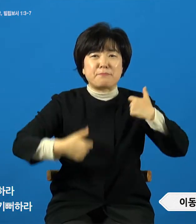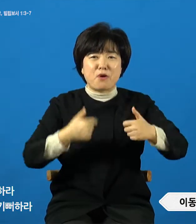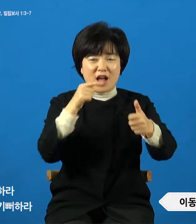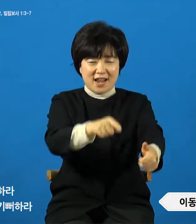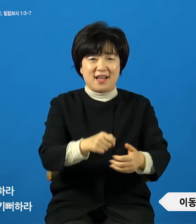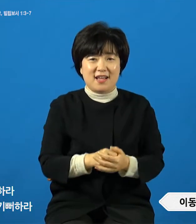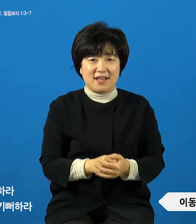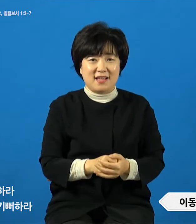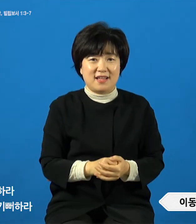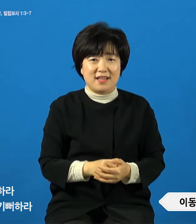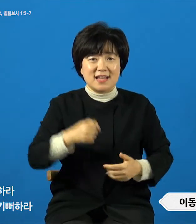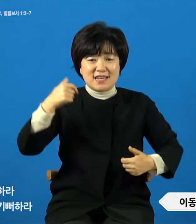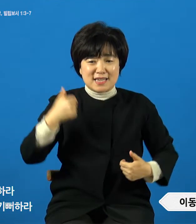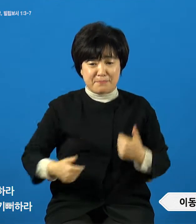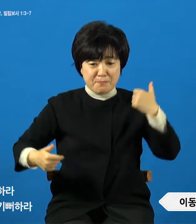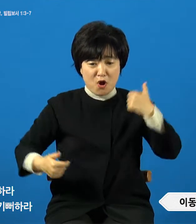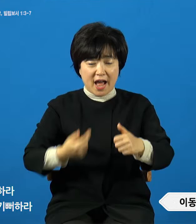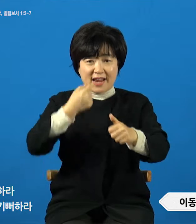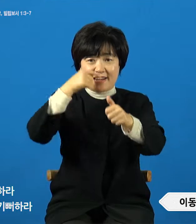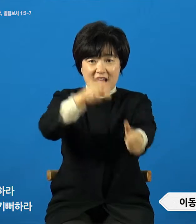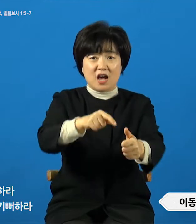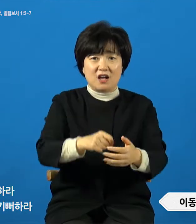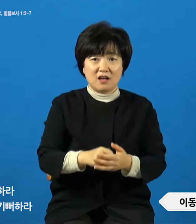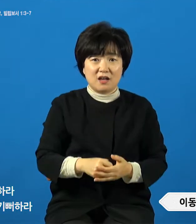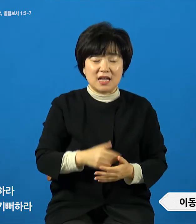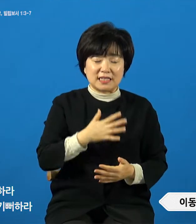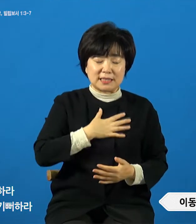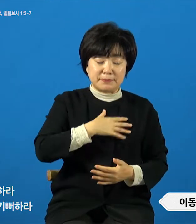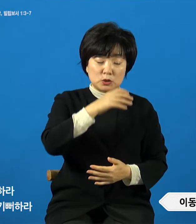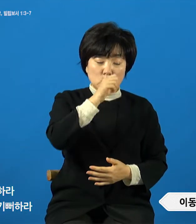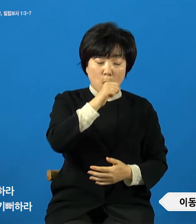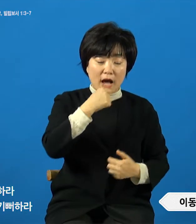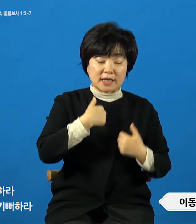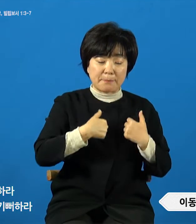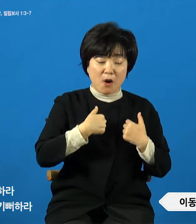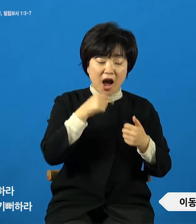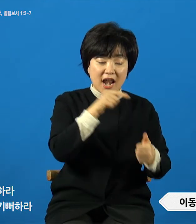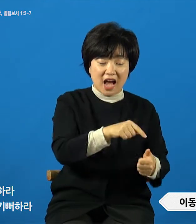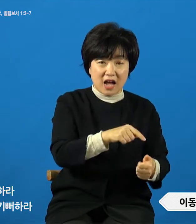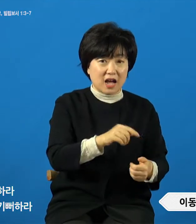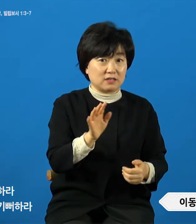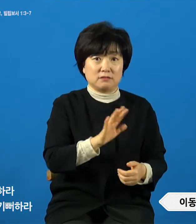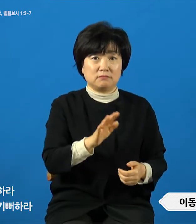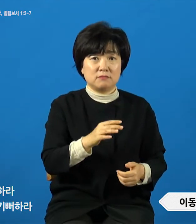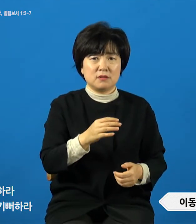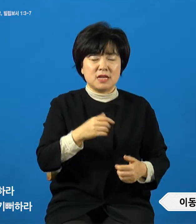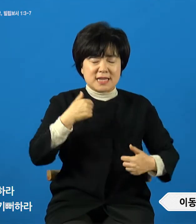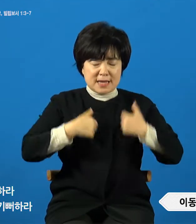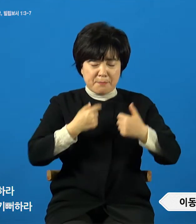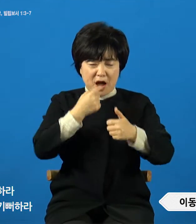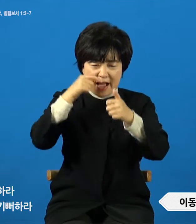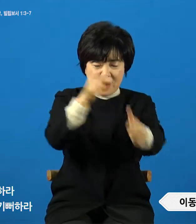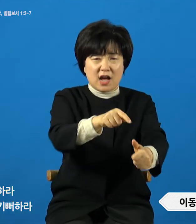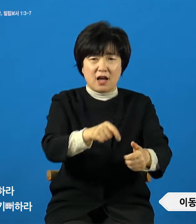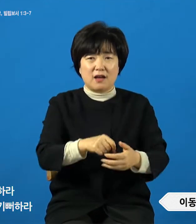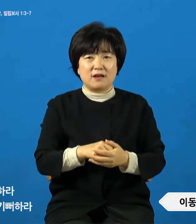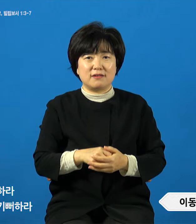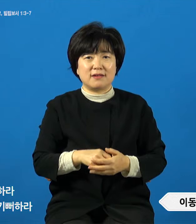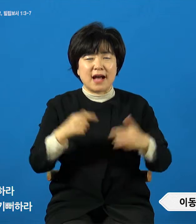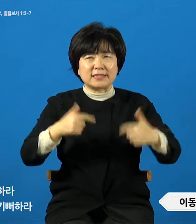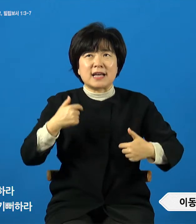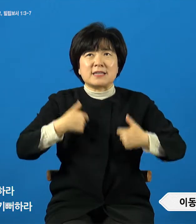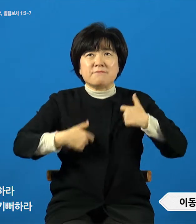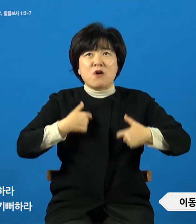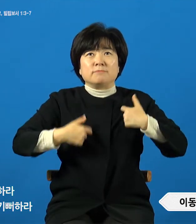그래서 기뻐하라는 말이 명령이에요. 기분이 좋거든 기뻐하라가 아니에요. 기뻐하라 그랬으니까 기뻐하려고 하셔야 돼요.